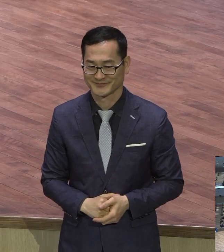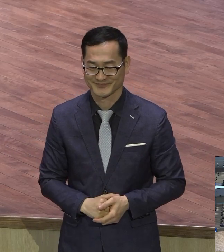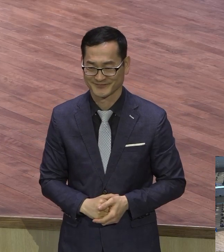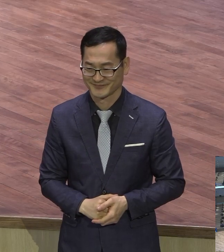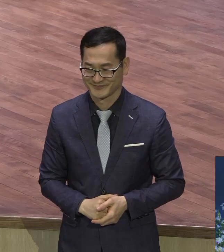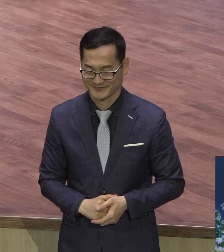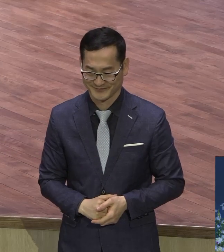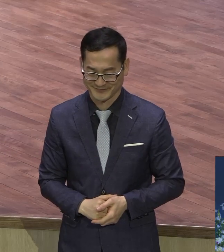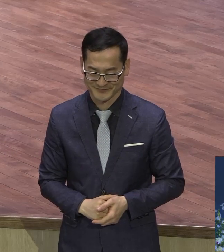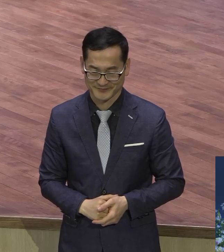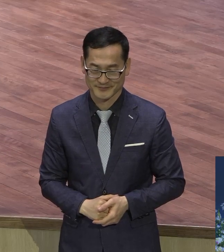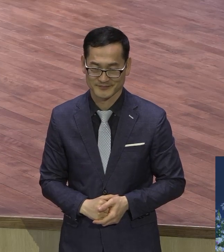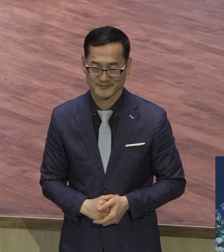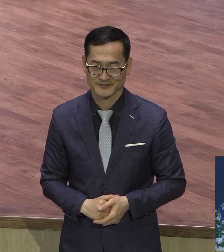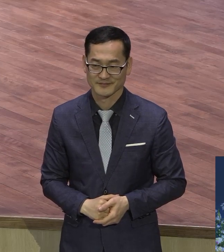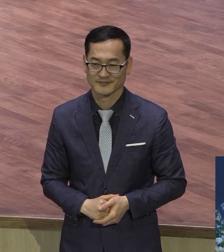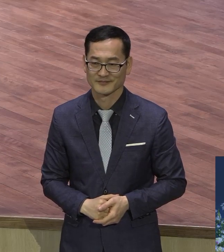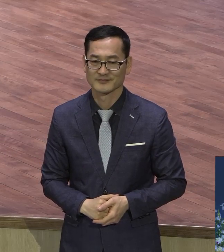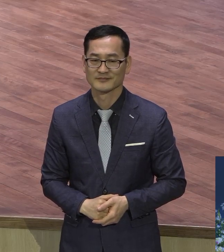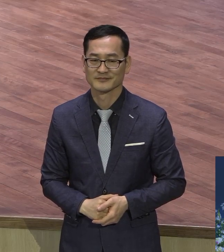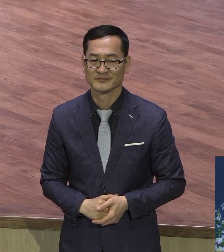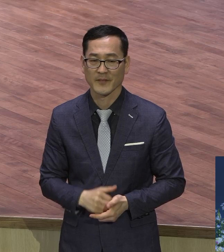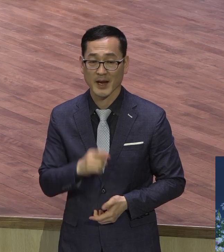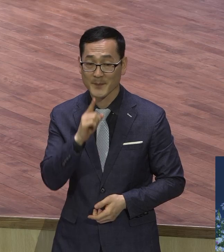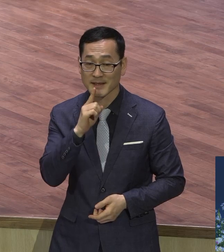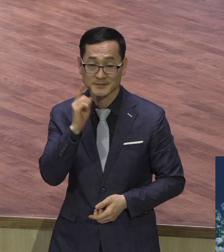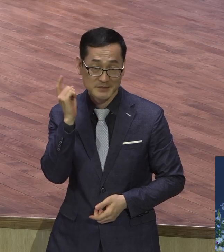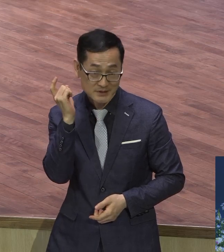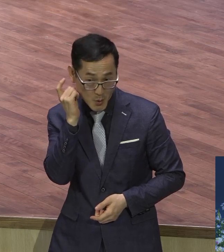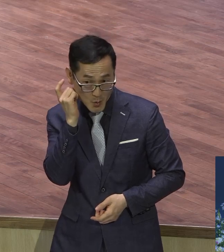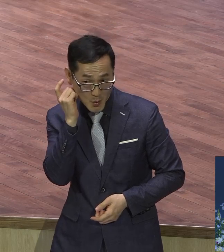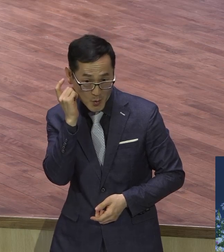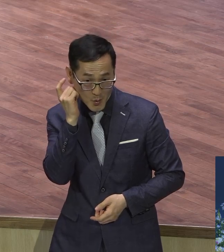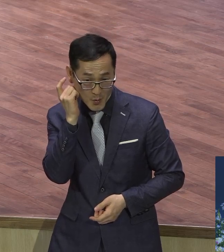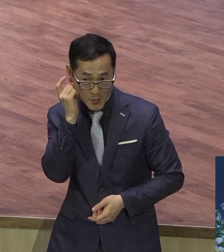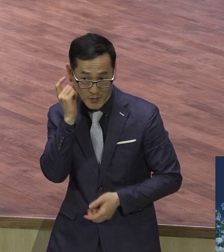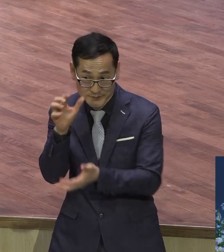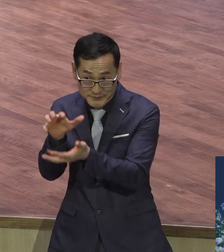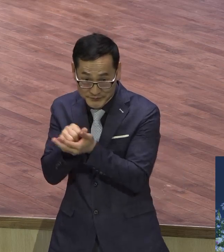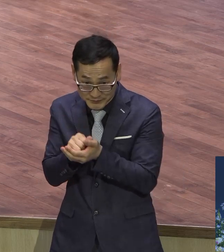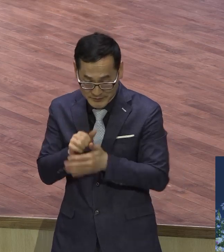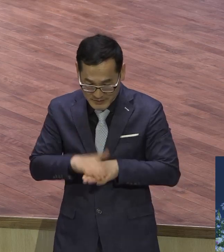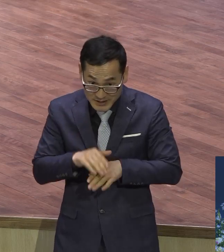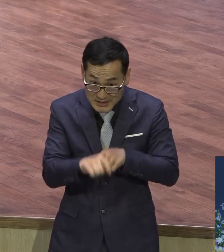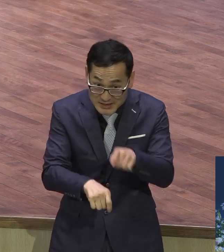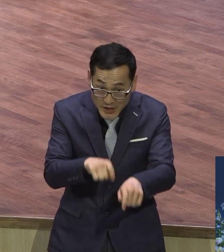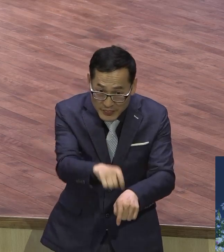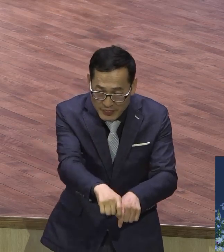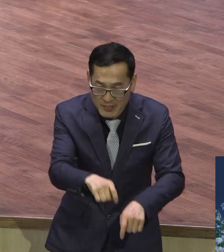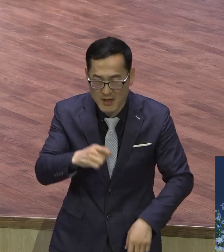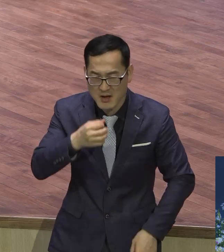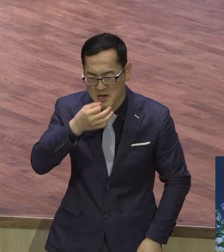말씀을 듣고 적용까지 하기가 무지 힘듭니다.